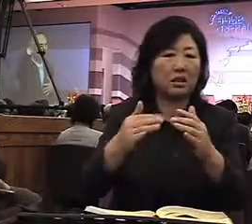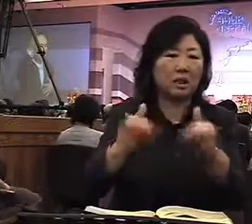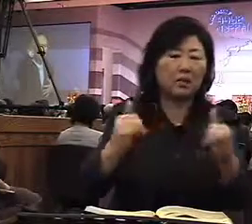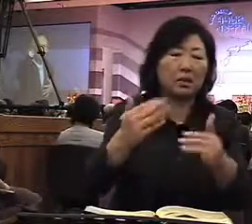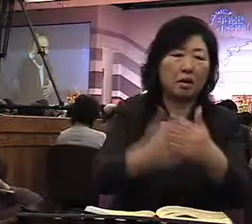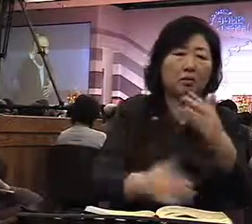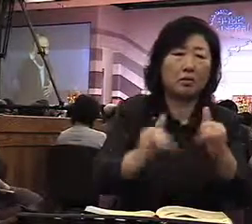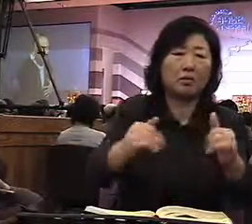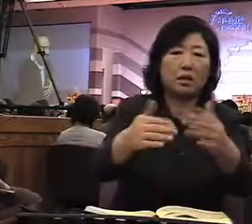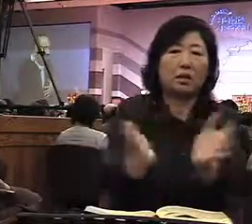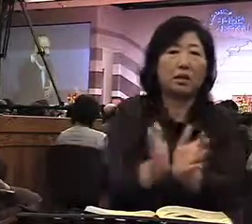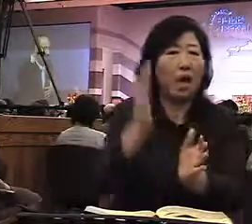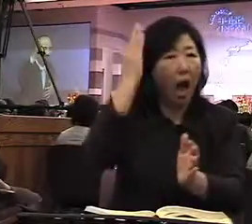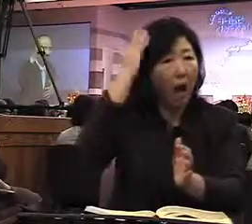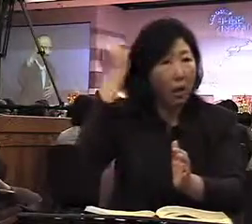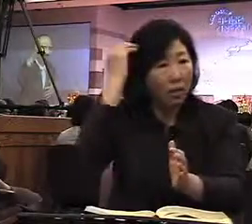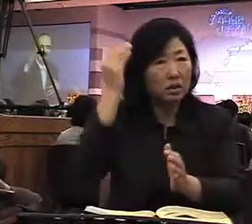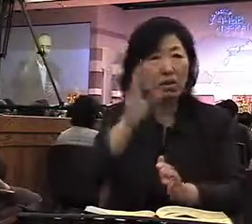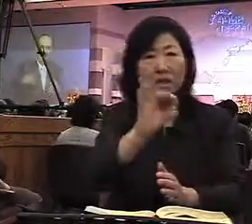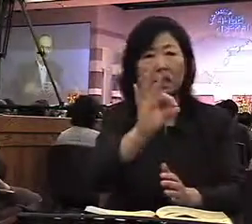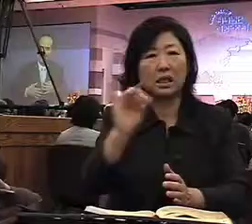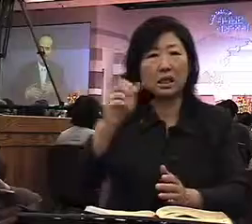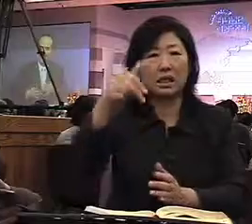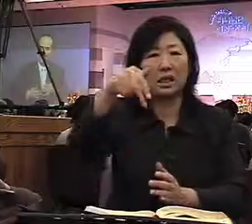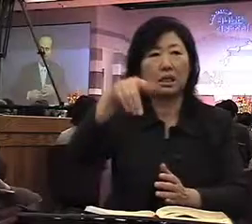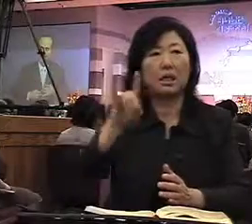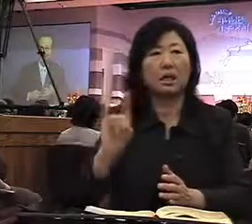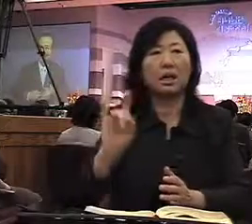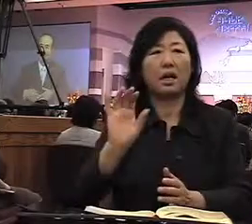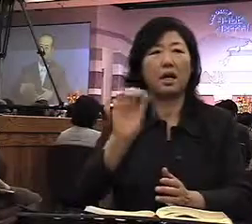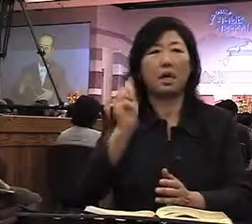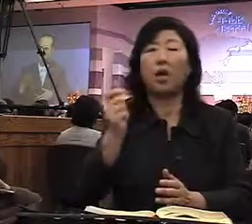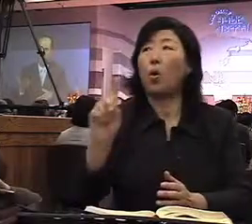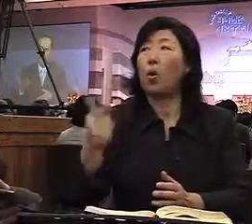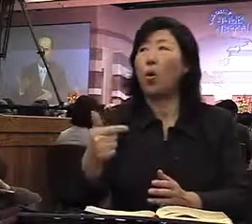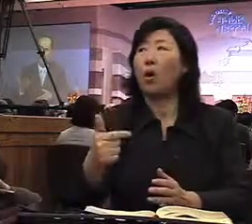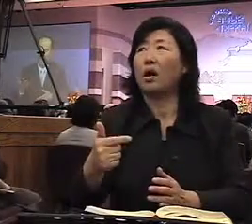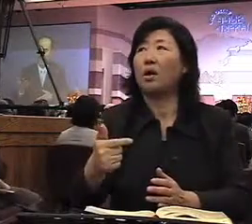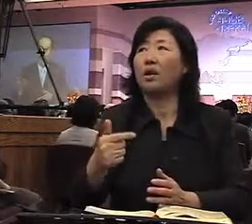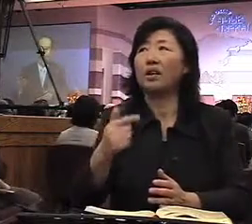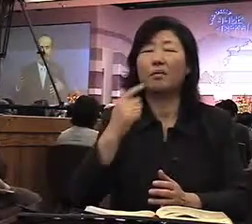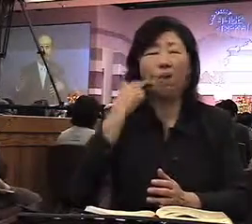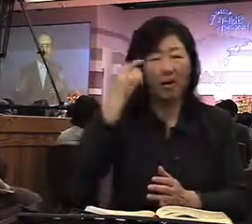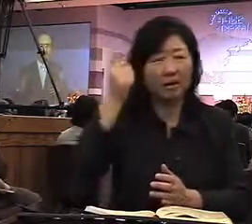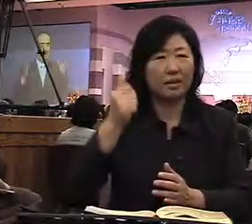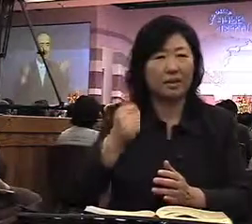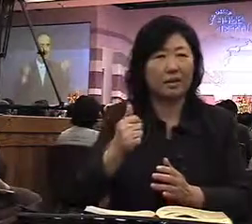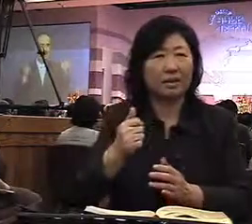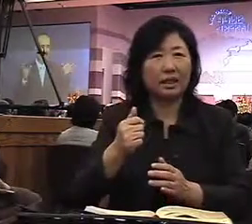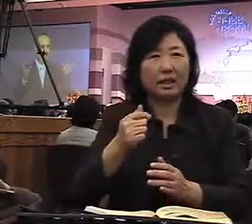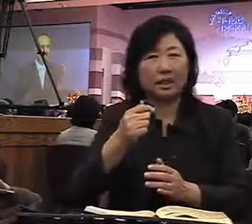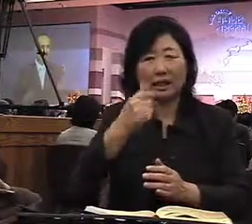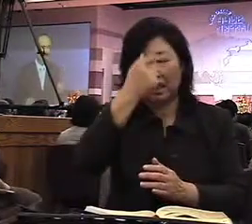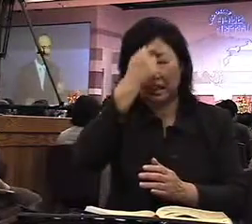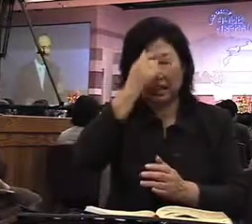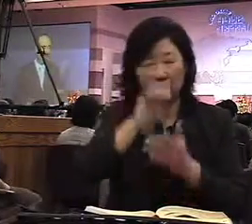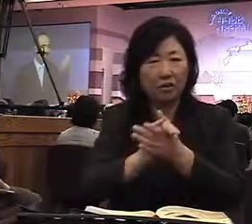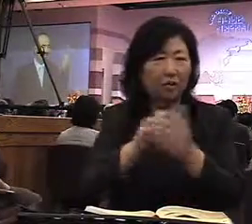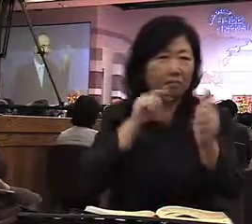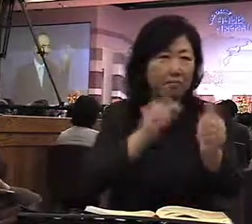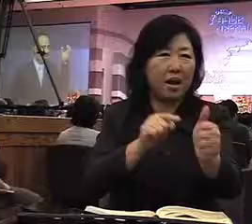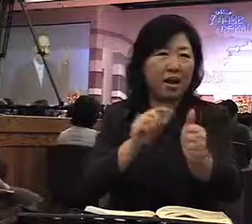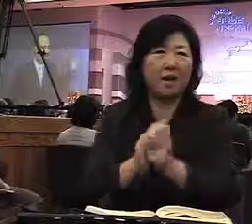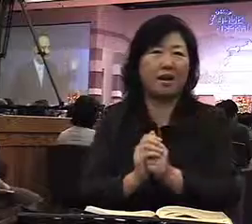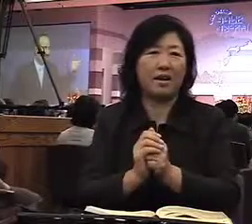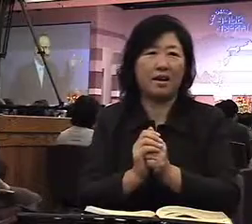한국에서 오신 이재환 선교사님 좀 기도해 주세요. 그랬어요. 근데 기도를 잘못 시켰어요. 제가 너무 흥분해있었거든요. 그동안에. 왜냐면 거기에 살고 있는 크리스천들은